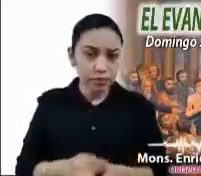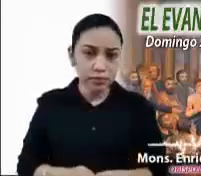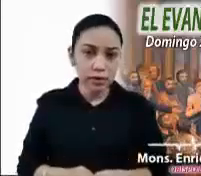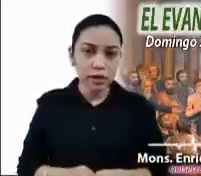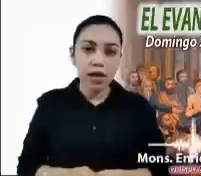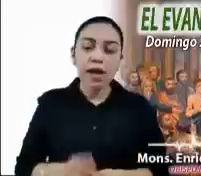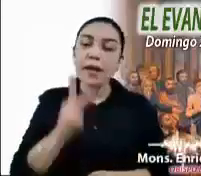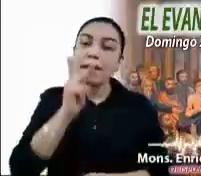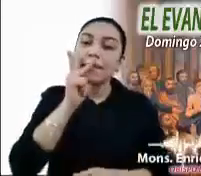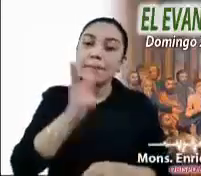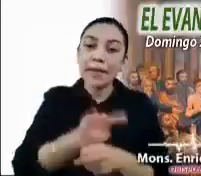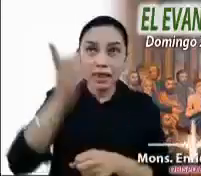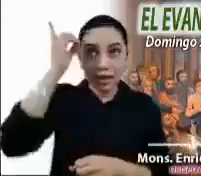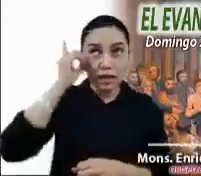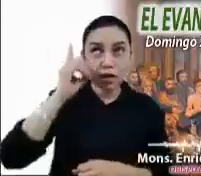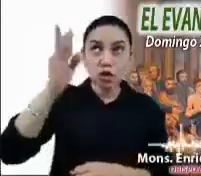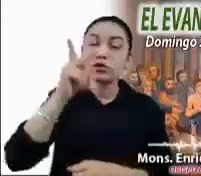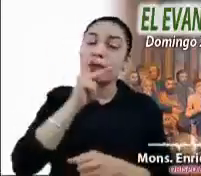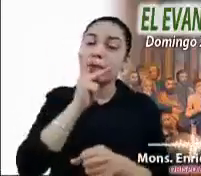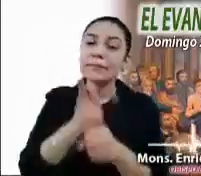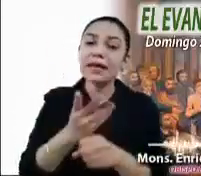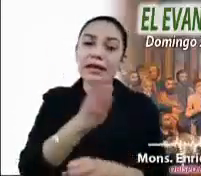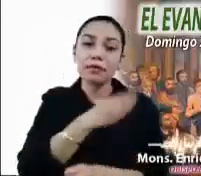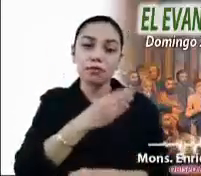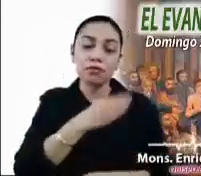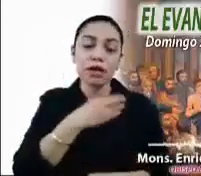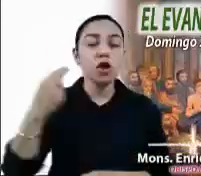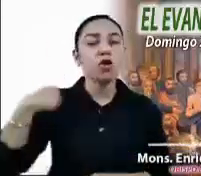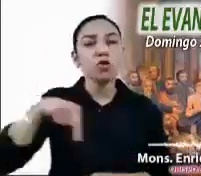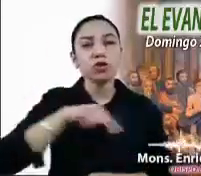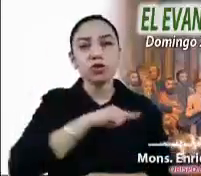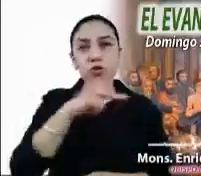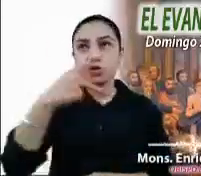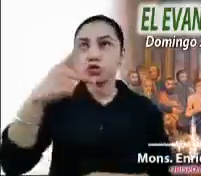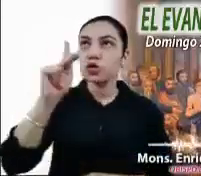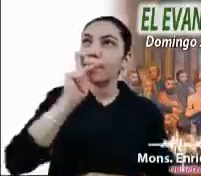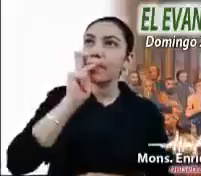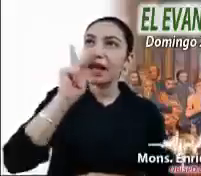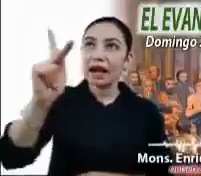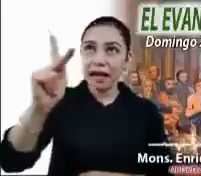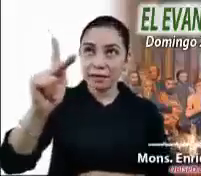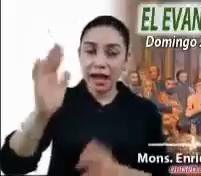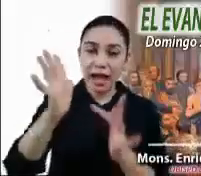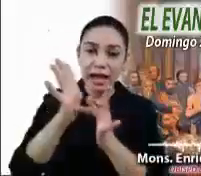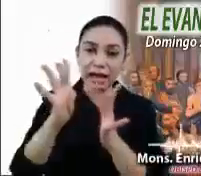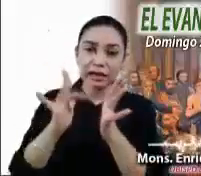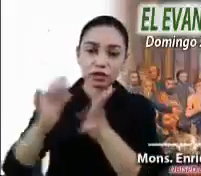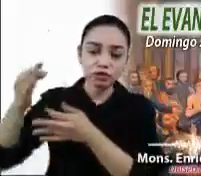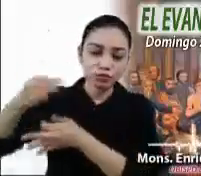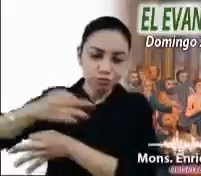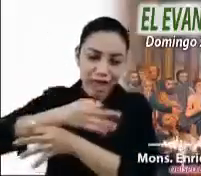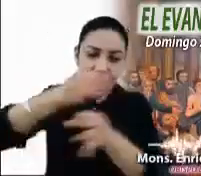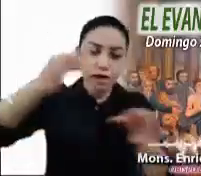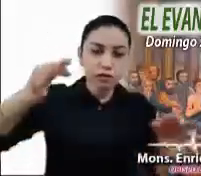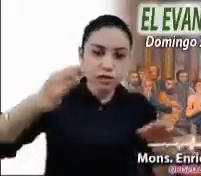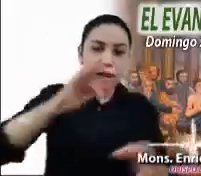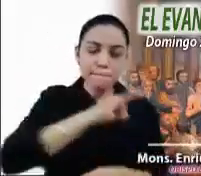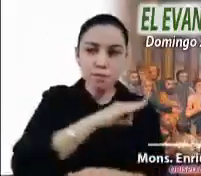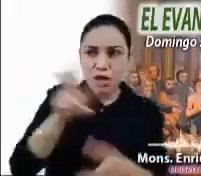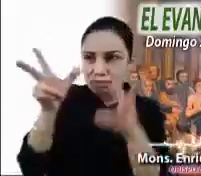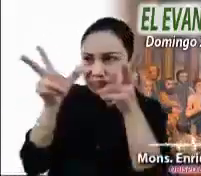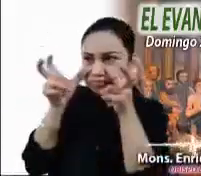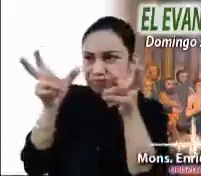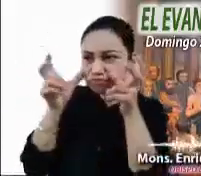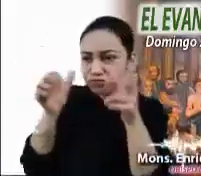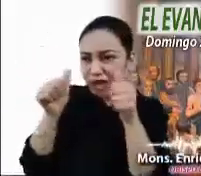escuchemos tu palabra de buena nueva que nos trae tu Hijo Jesús y que demos frutos de